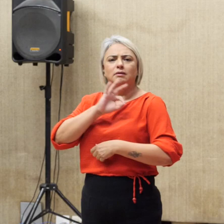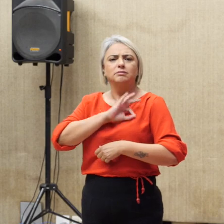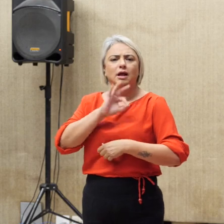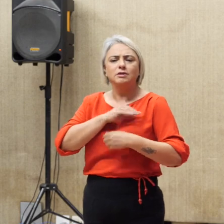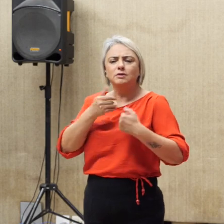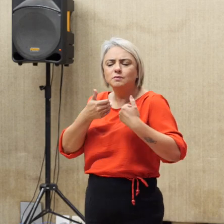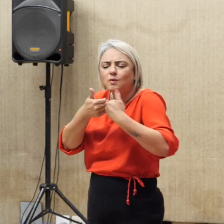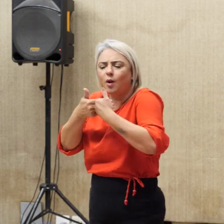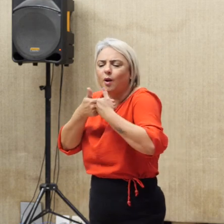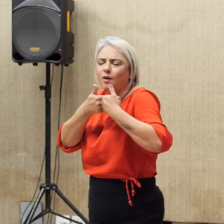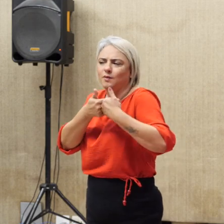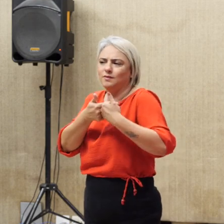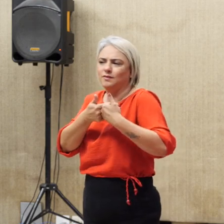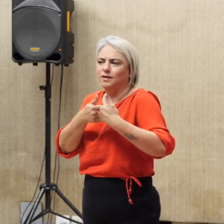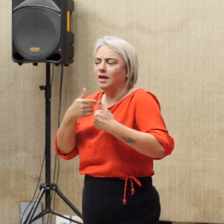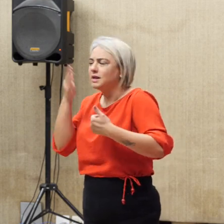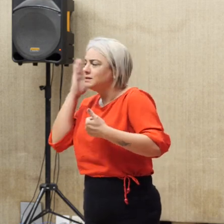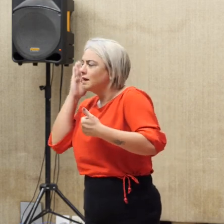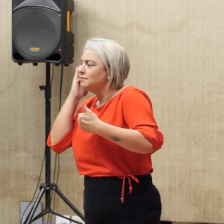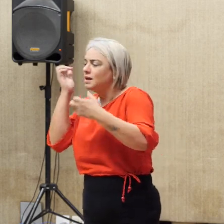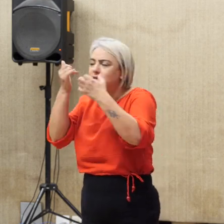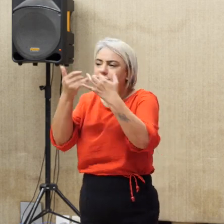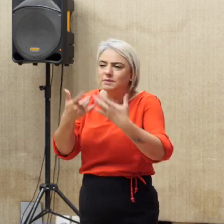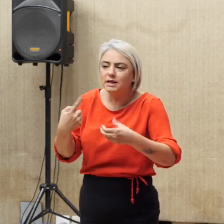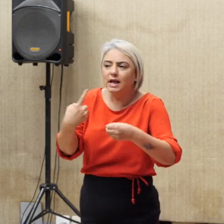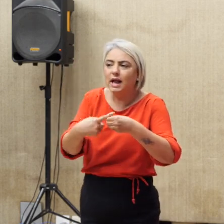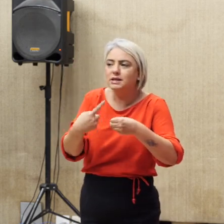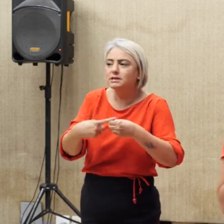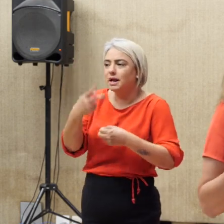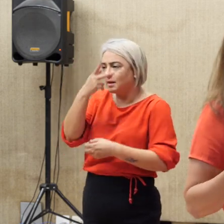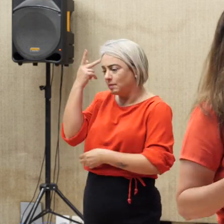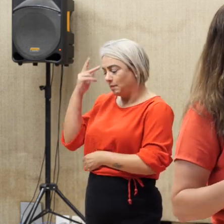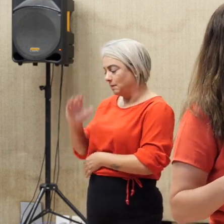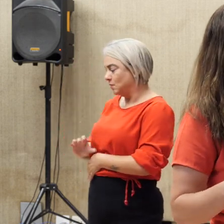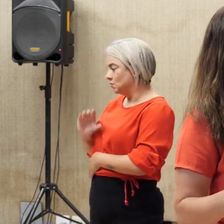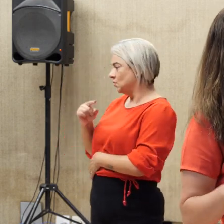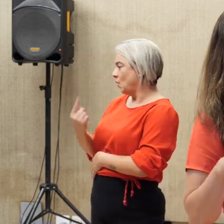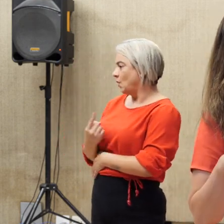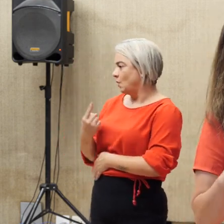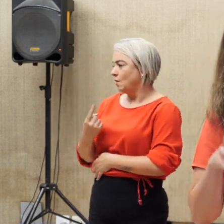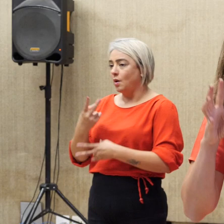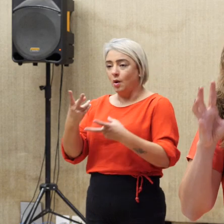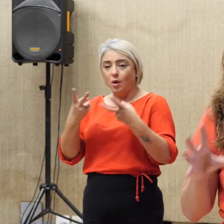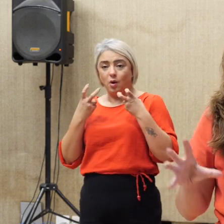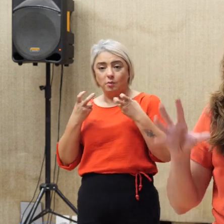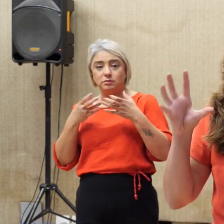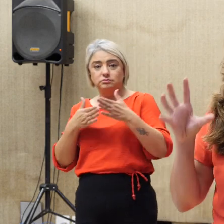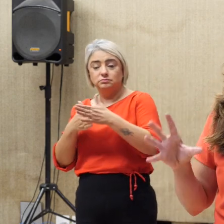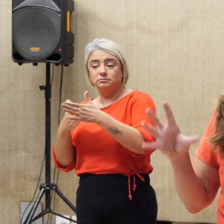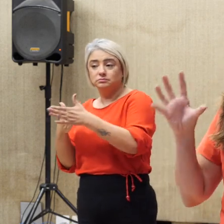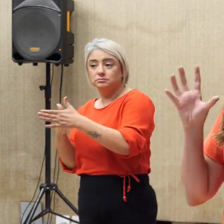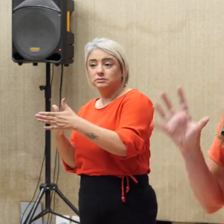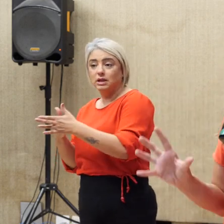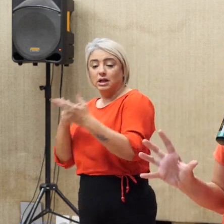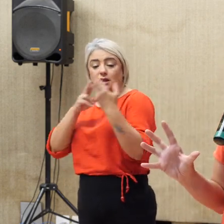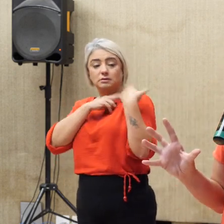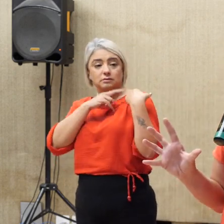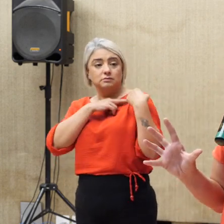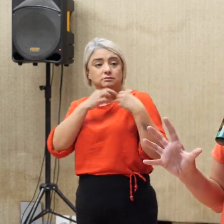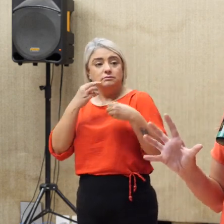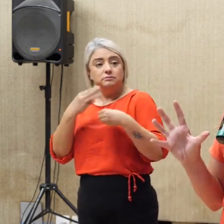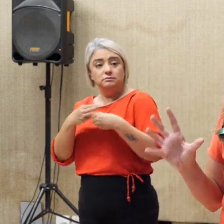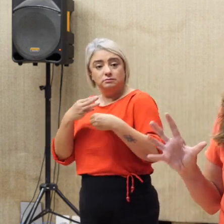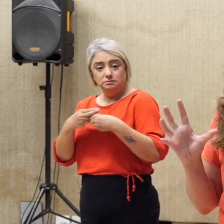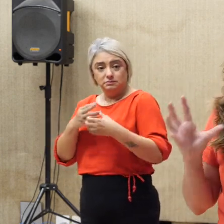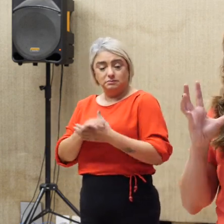de proximidade. Eu preciso de saber explicar a cidade para o indivíduo. Observância dos limites das atribuições